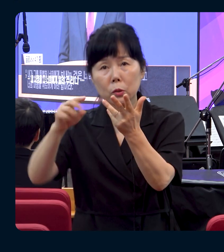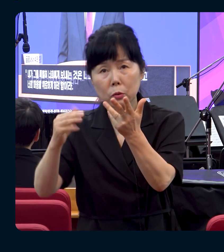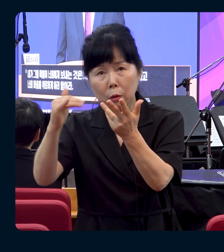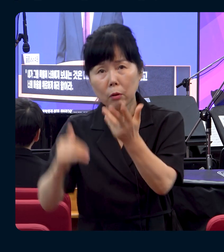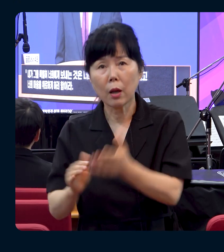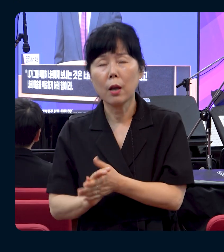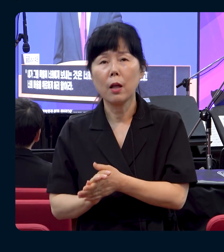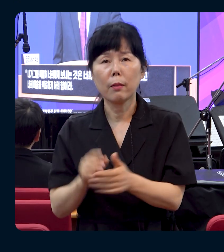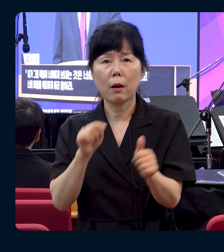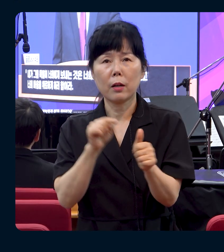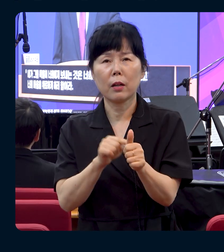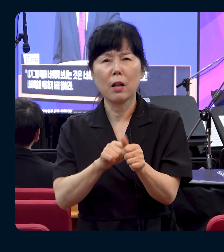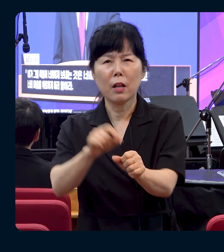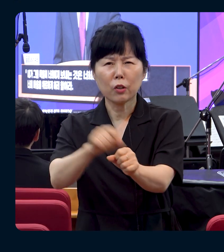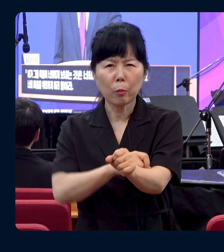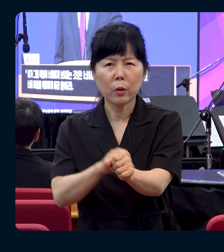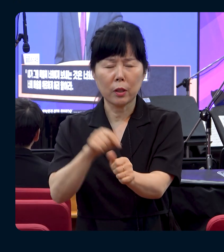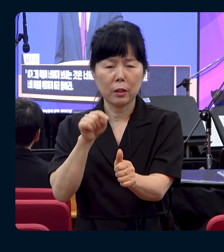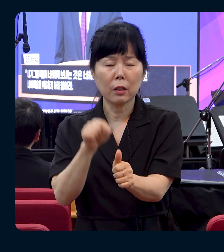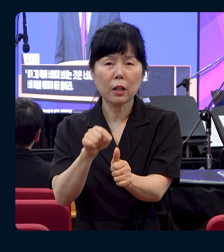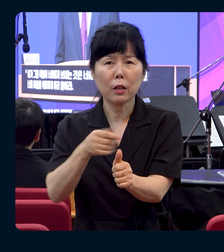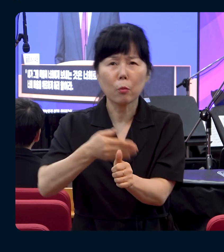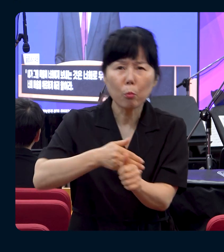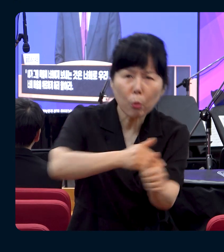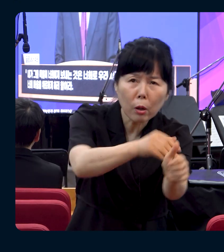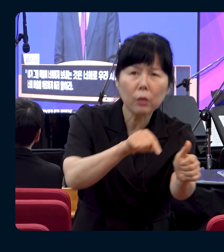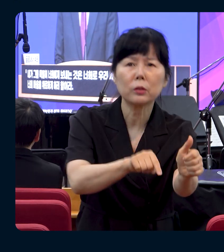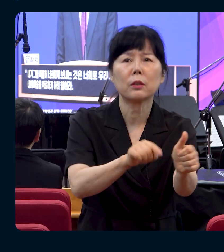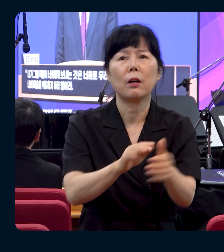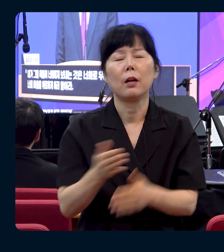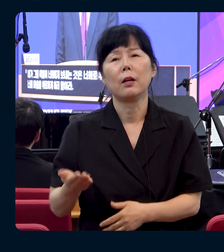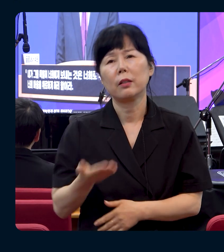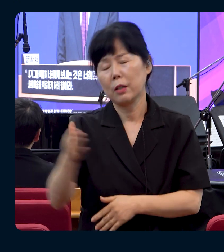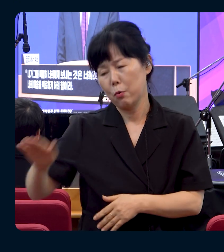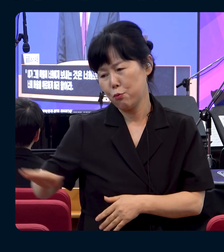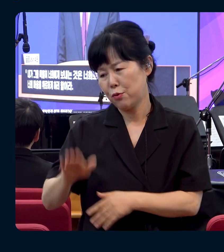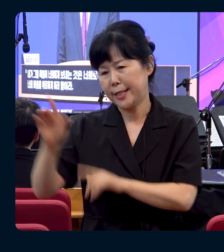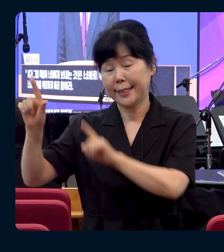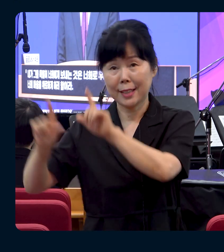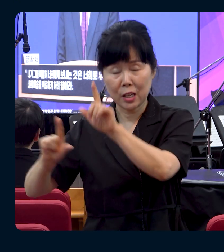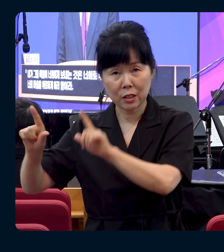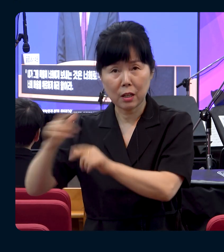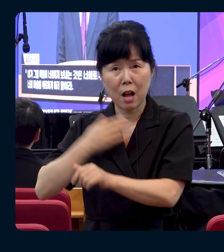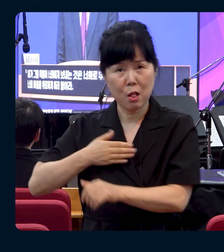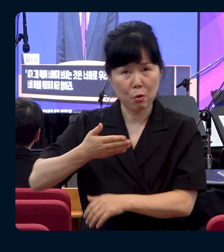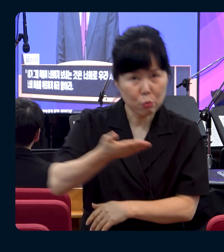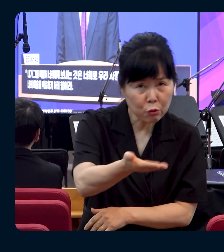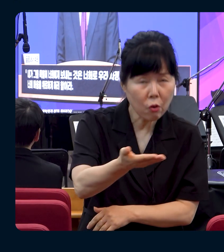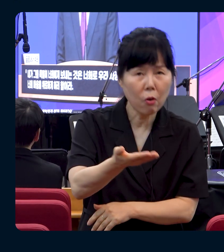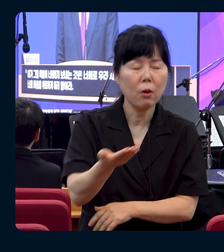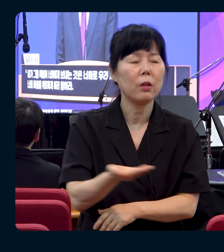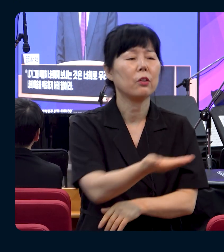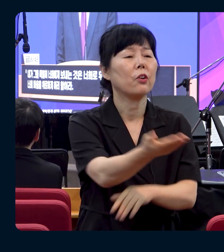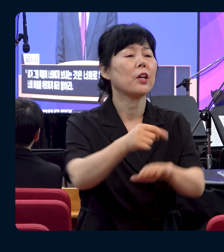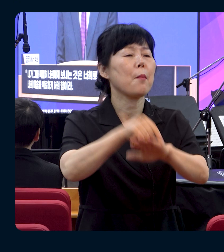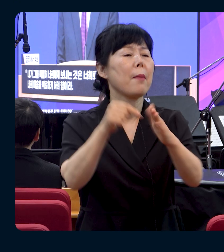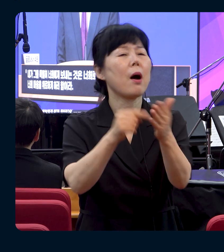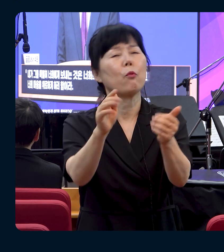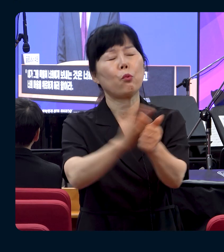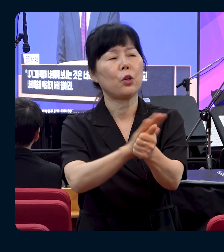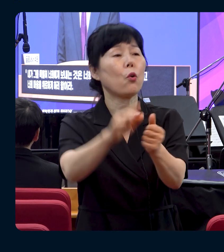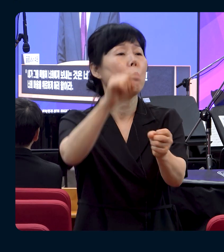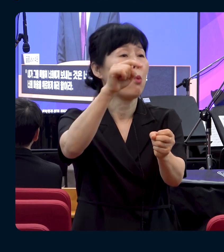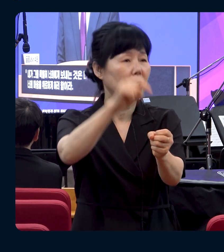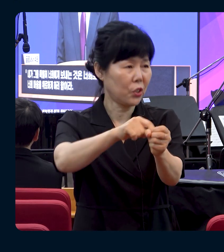보니까 내가 그를 특별히 너희에게 보내는 것은 너희로 우리 사정을 알게 하고 너희 마음을 위로하게 하려 함이라 하는